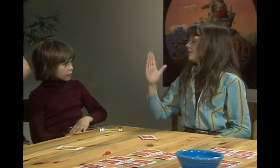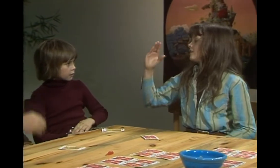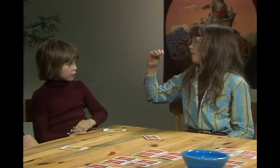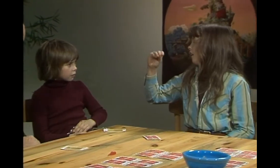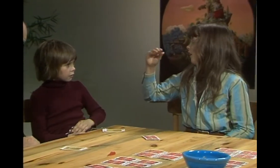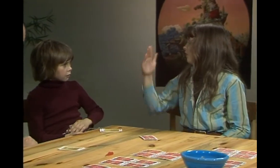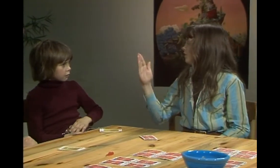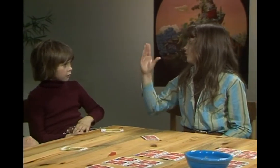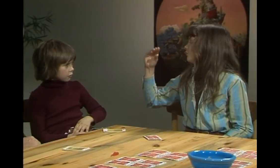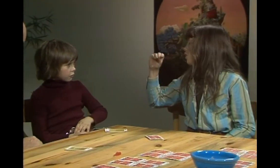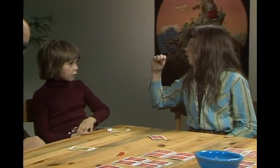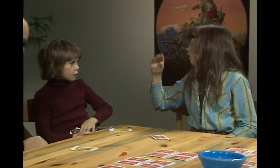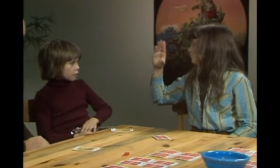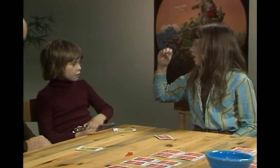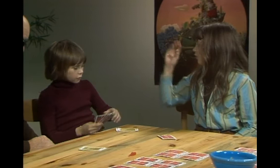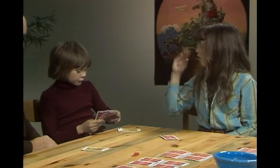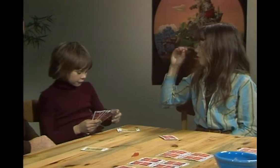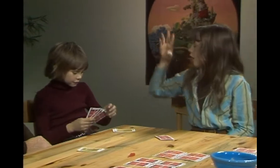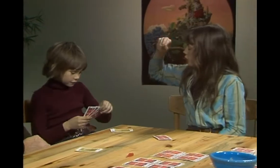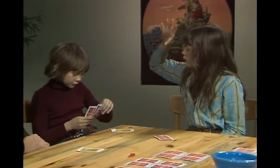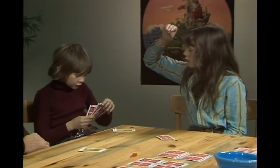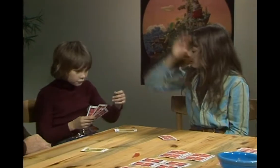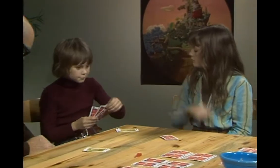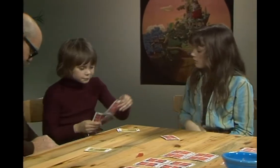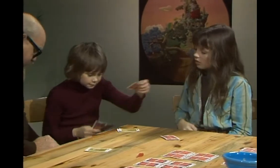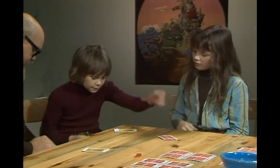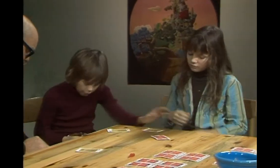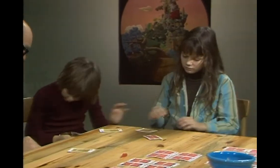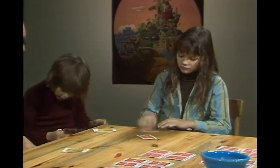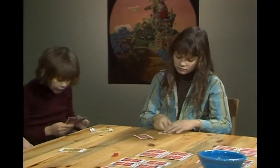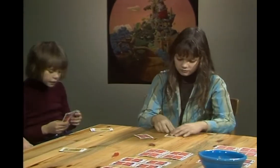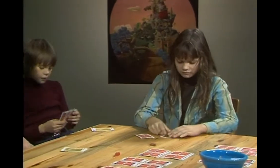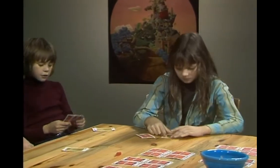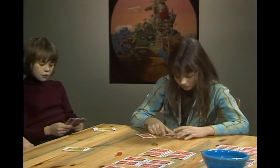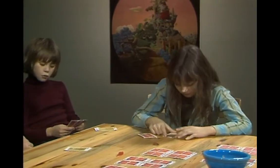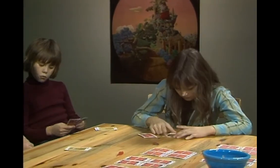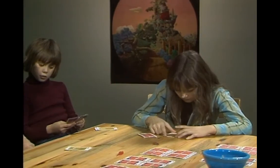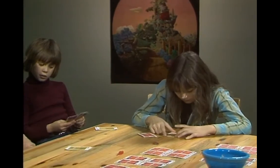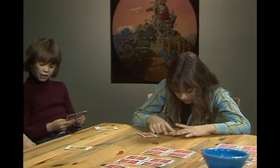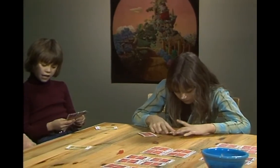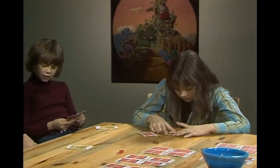Ja, ja, ja, ja, ja, ja. Ja, det är rätt. Det är rätt. Mm. Och nej,